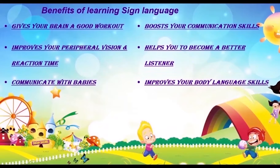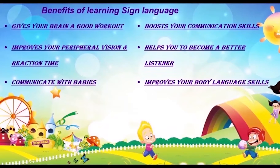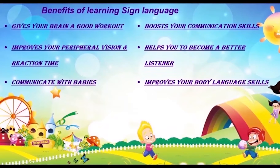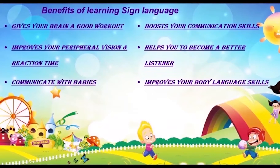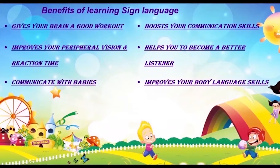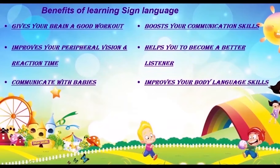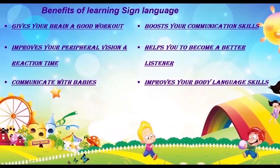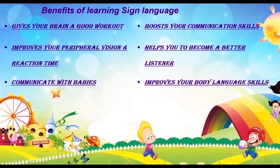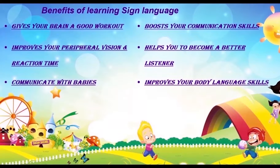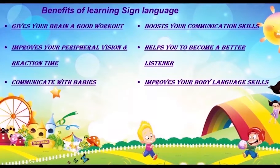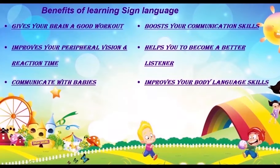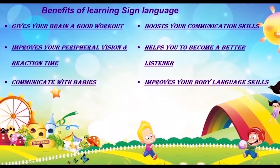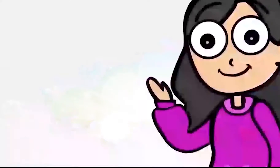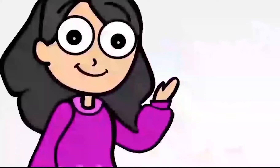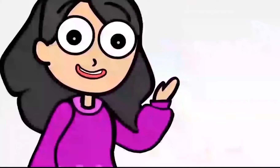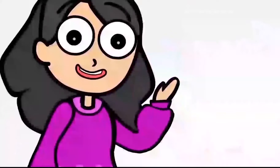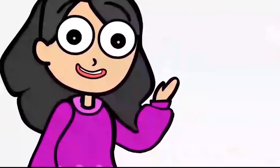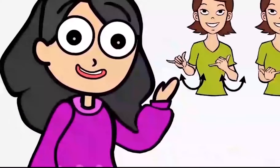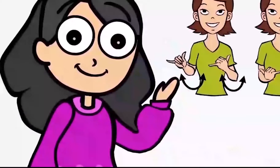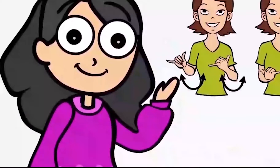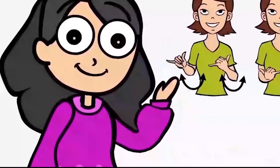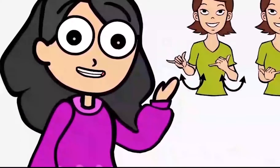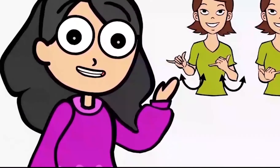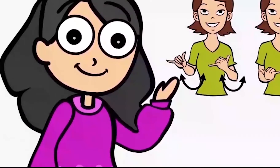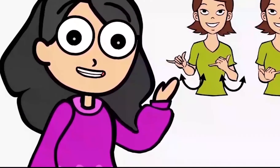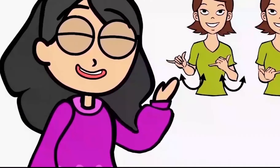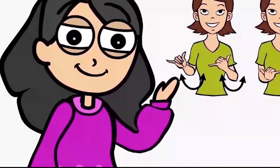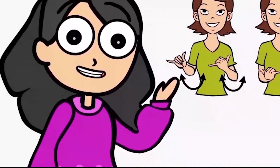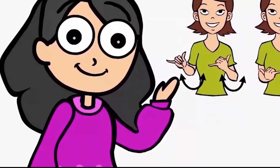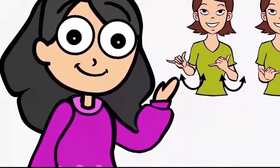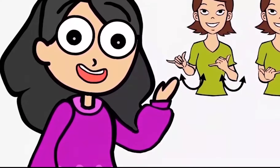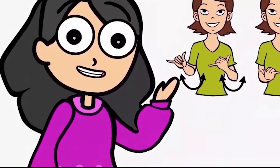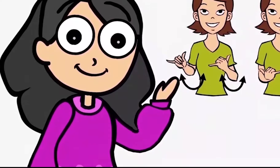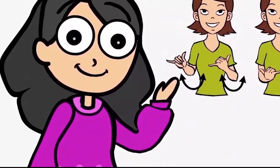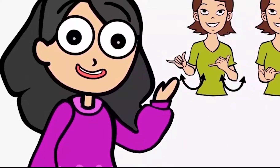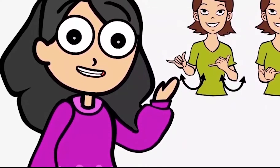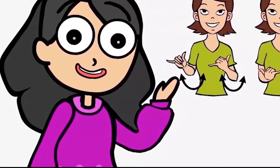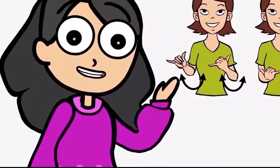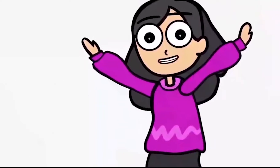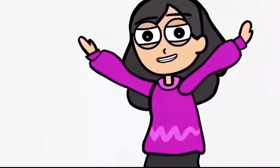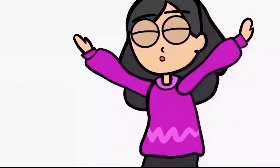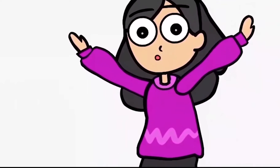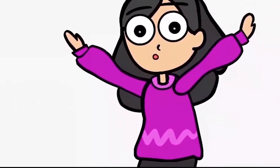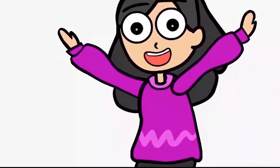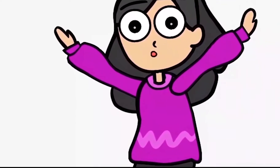அம்மா அப்பாவும் படிக்கலாம். இன்றைக்கு சைகையில் ஒரு பாட்டை படிக்க போறோம். வாங்க தொடங்கலாம்.